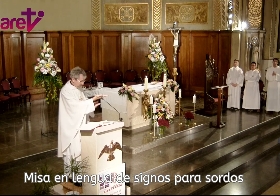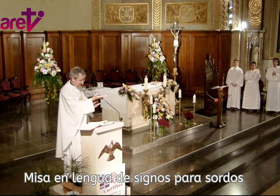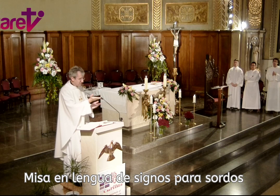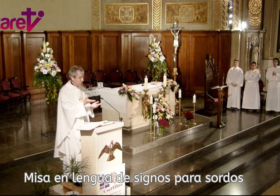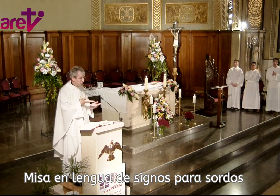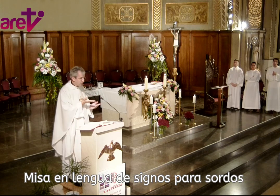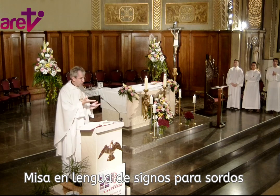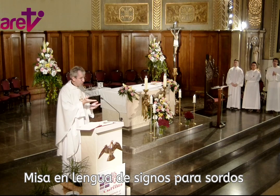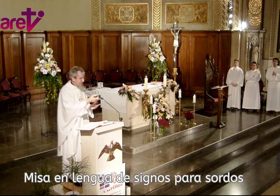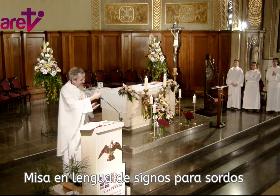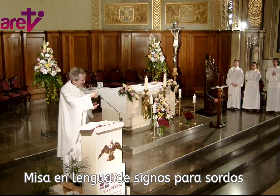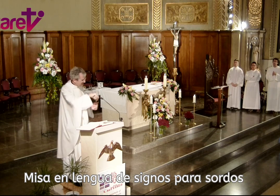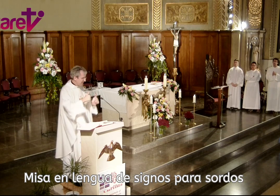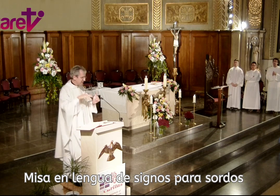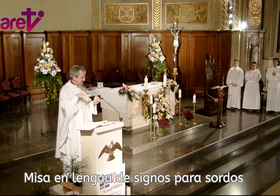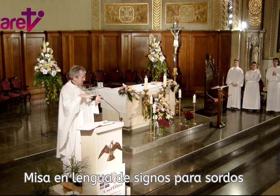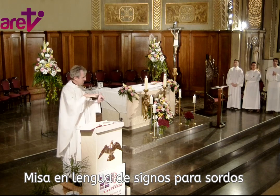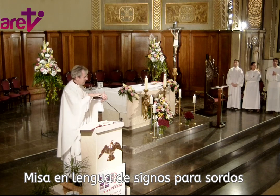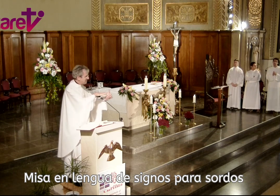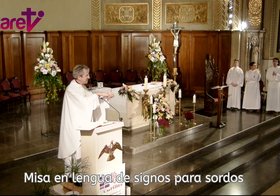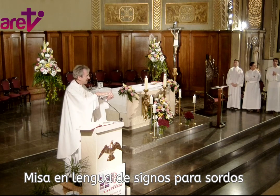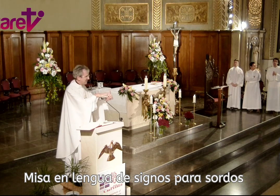las conozco y ellas me siguen.